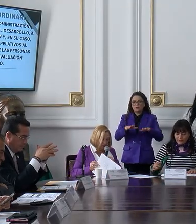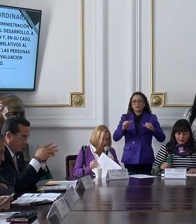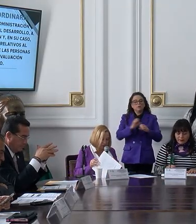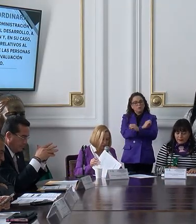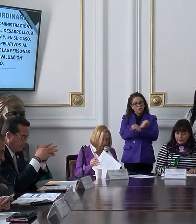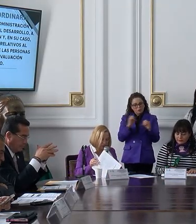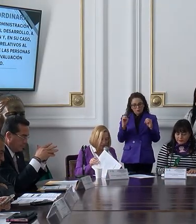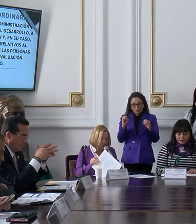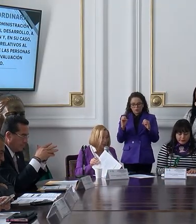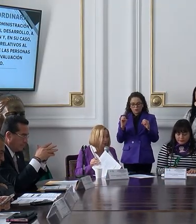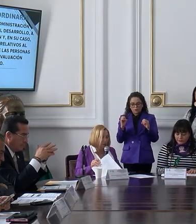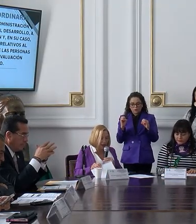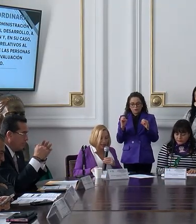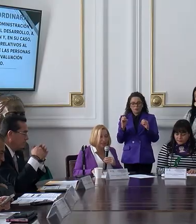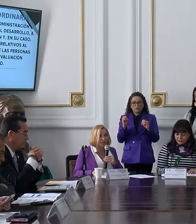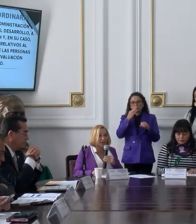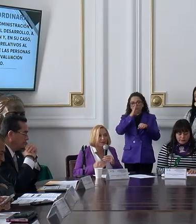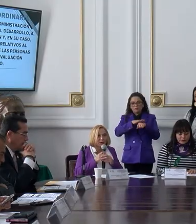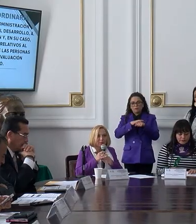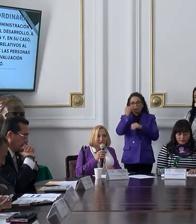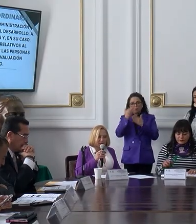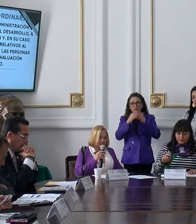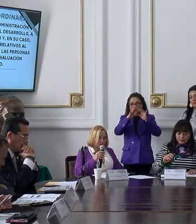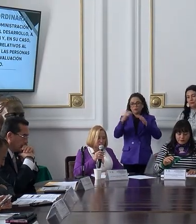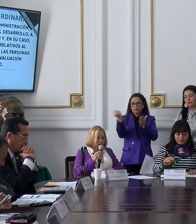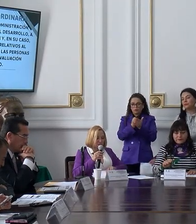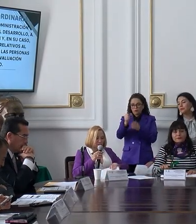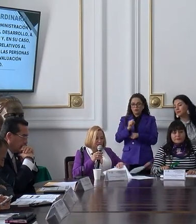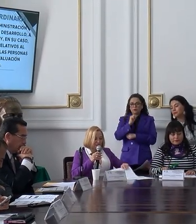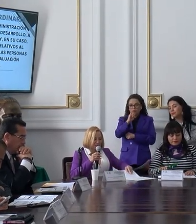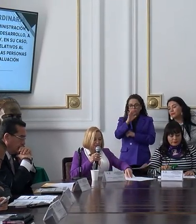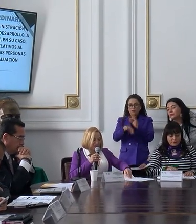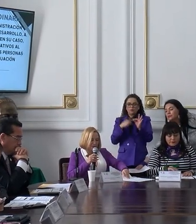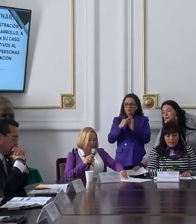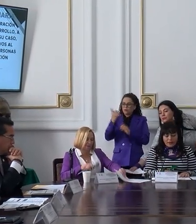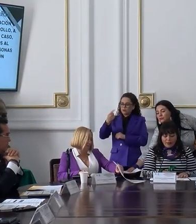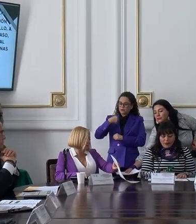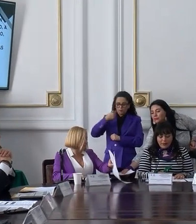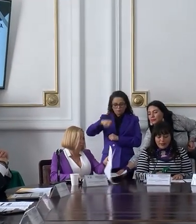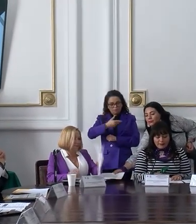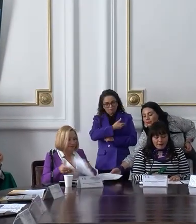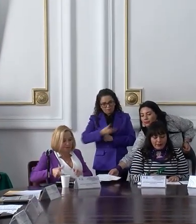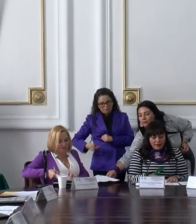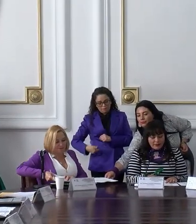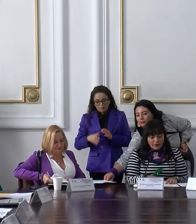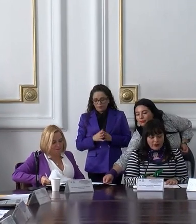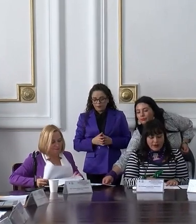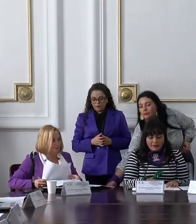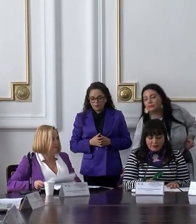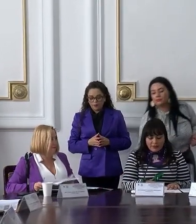0 abstenciones. Se aprueba el dictamen. Cumplida la instrucción, diputada Presidenta. Se aprueba el